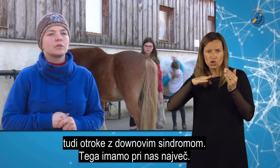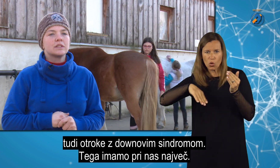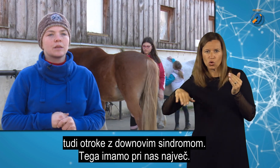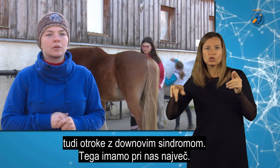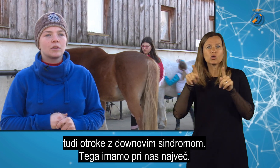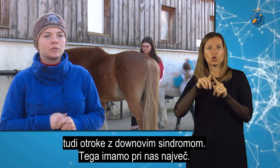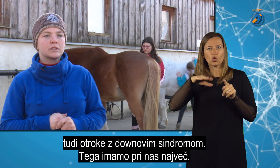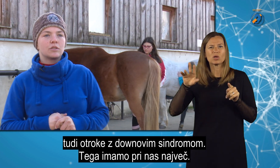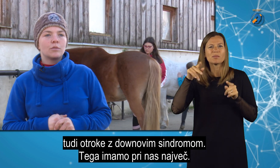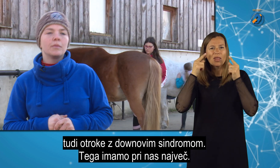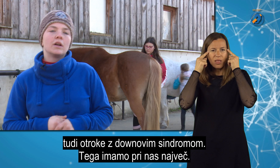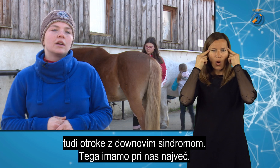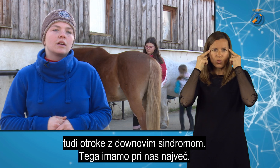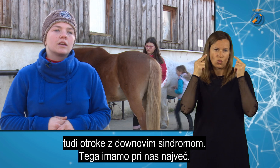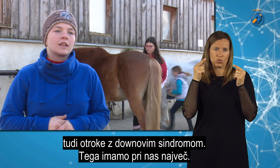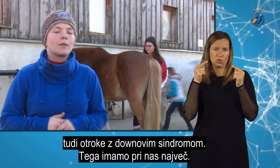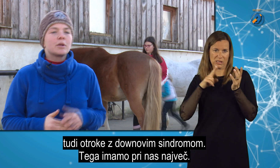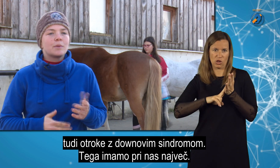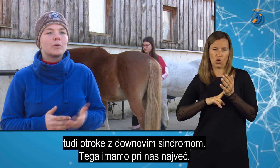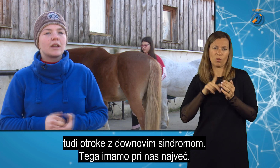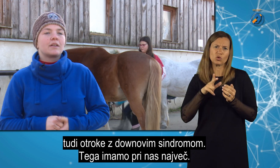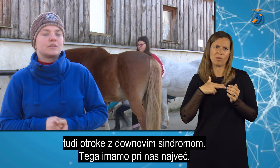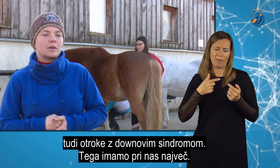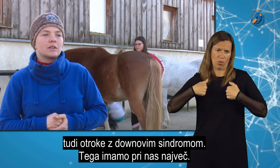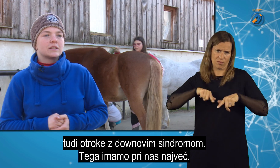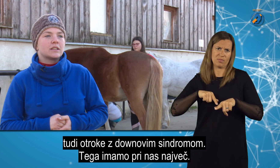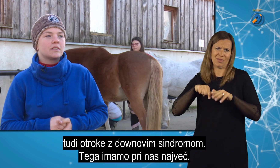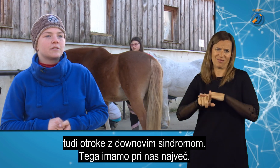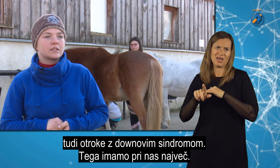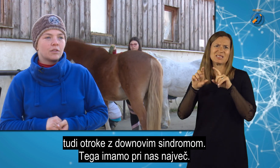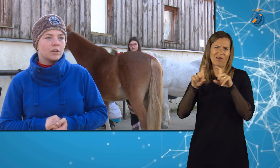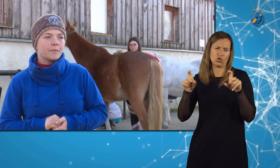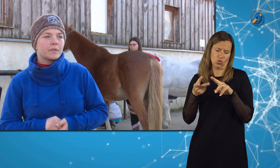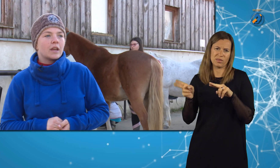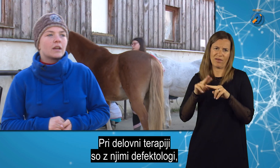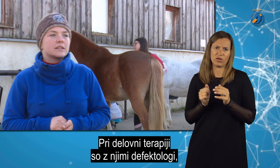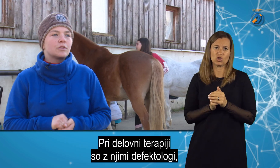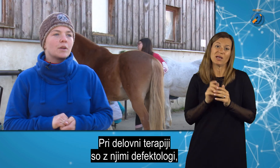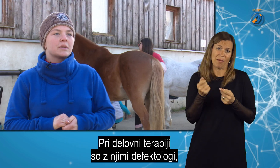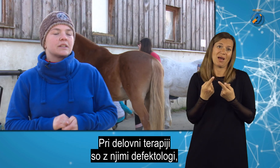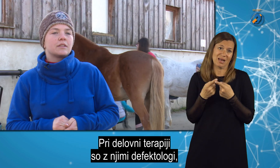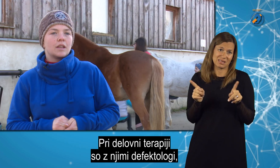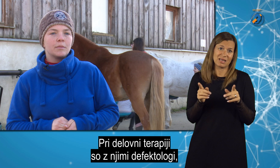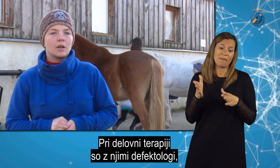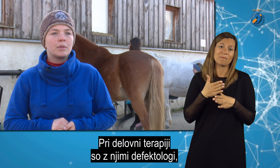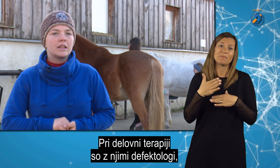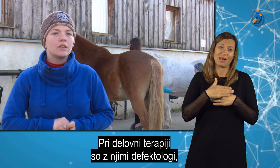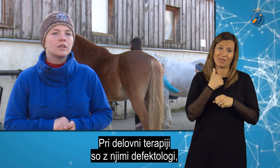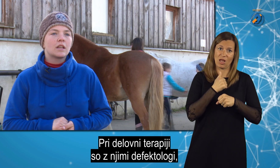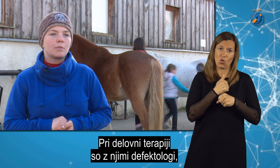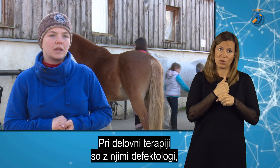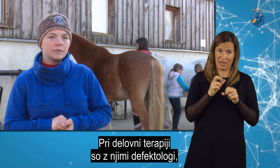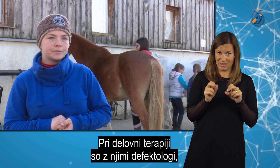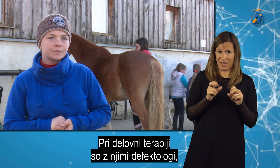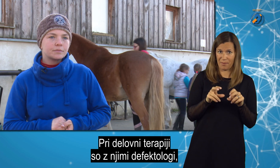pa otroci, ki imajo Downov sindrom, tega pač imamo največ pri nas v zavodu. Razlikuje pa se v tem, da pri